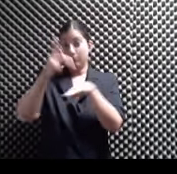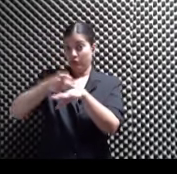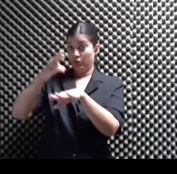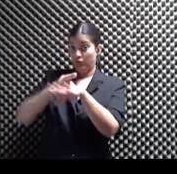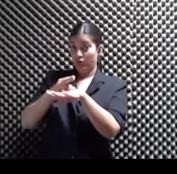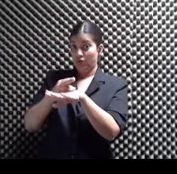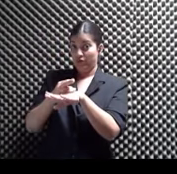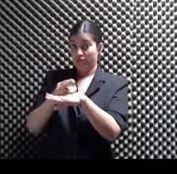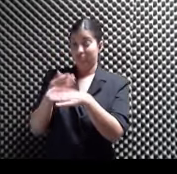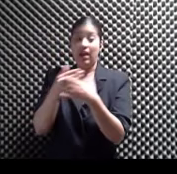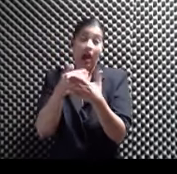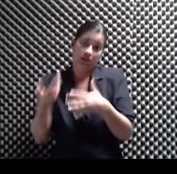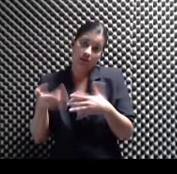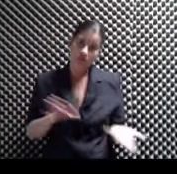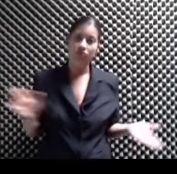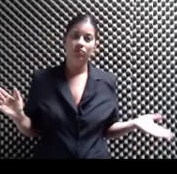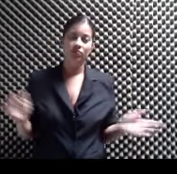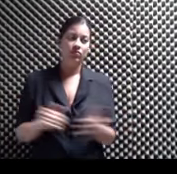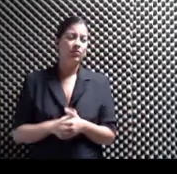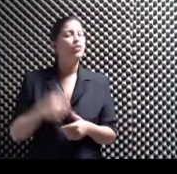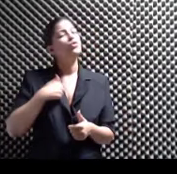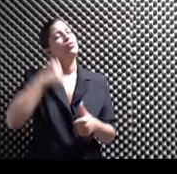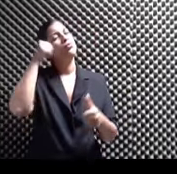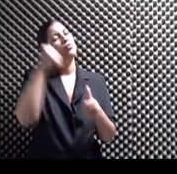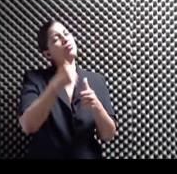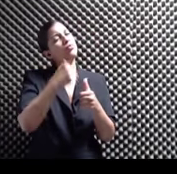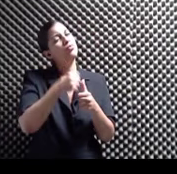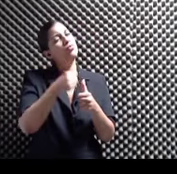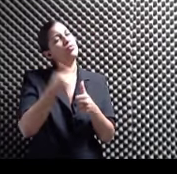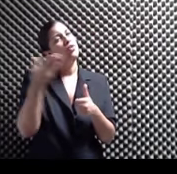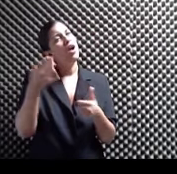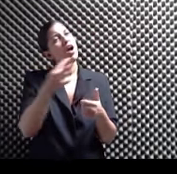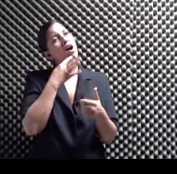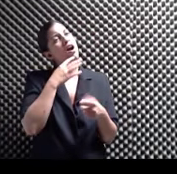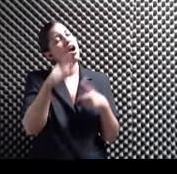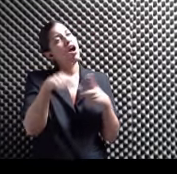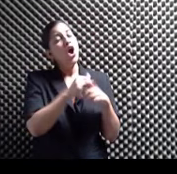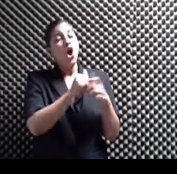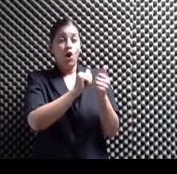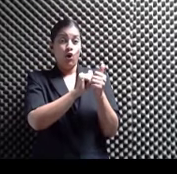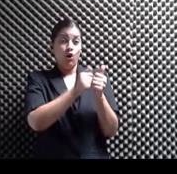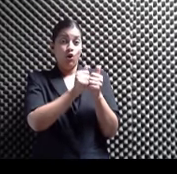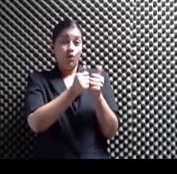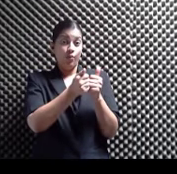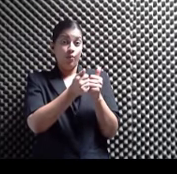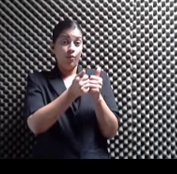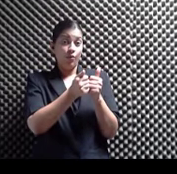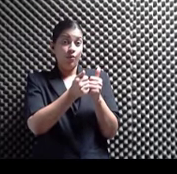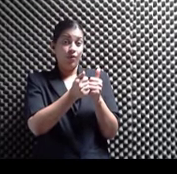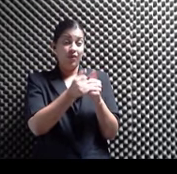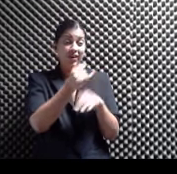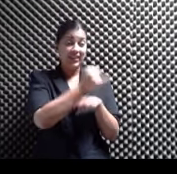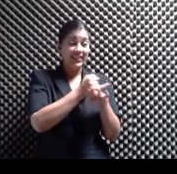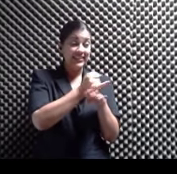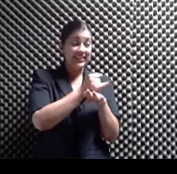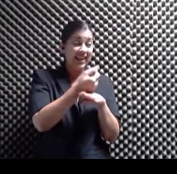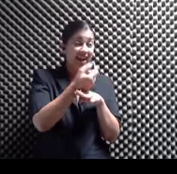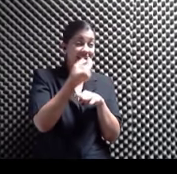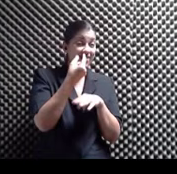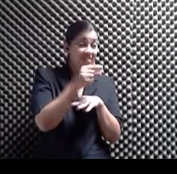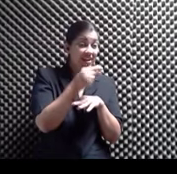don Roberto se nos fuera. Yo recuerdo que él habla de cómo se cambió la faz de Isla Verde y cómo